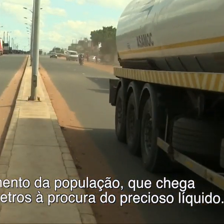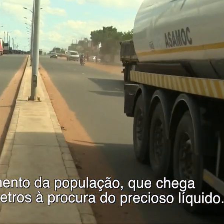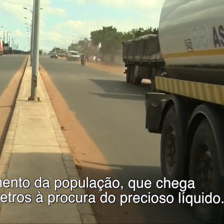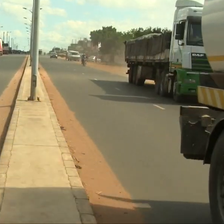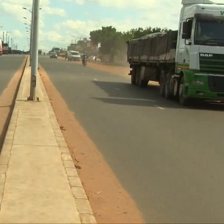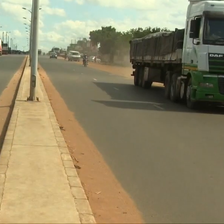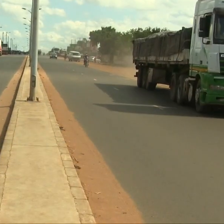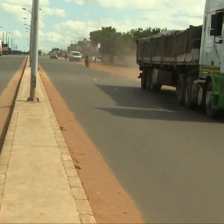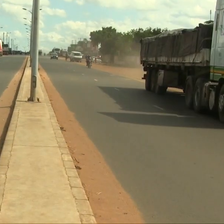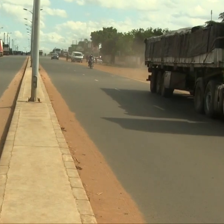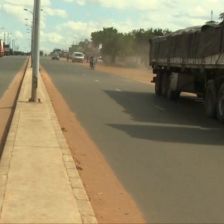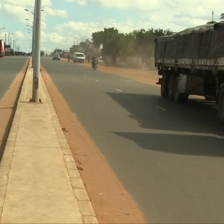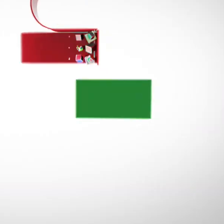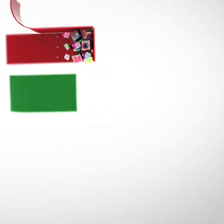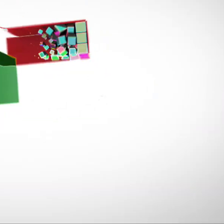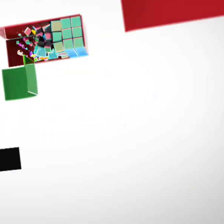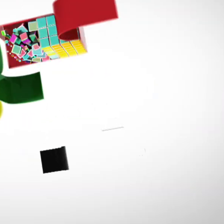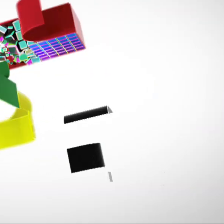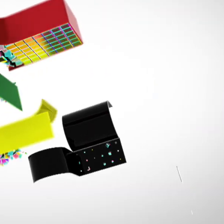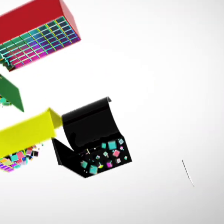quilômetros à procura de água.